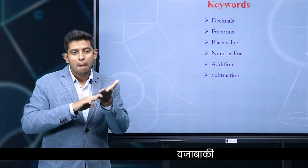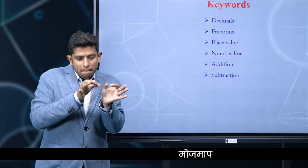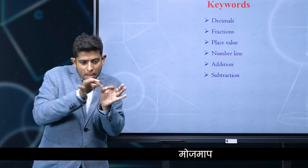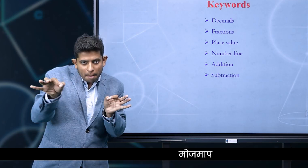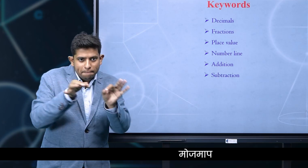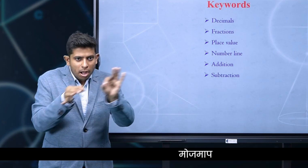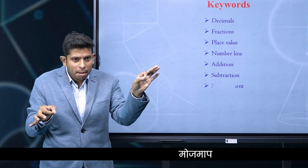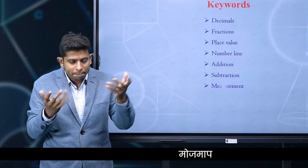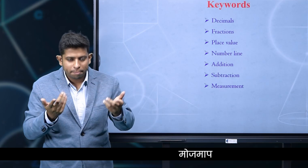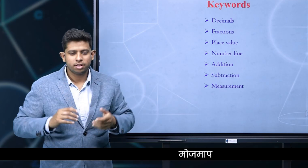मोजमाप.